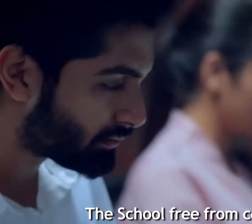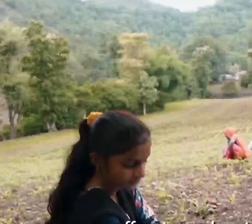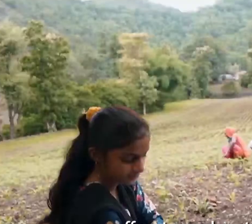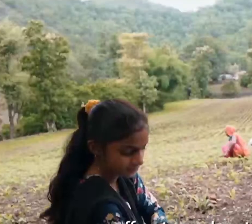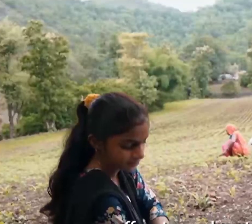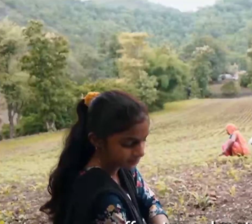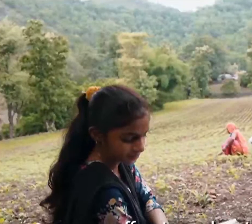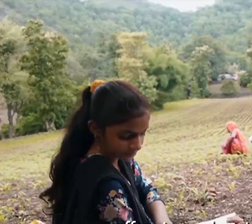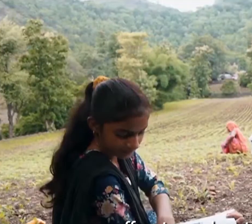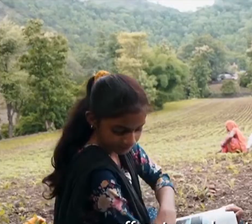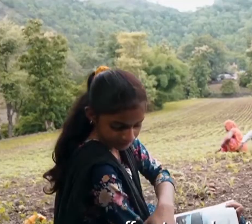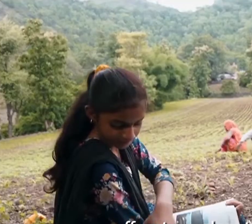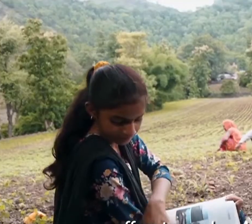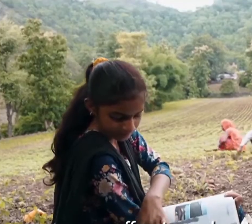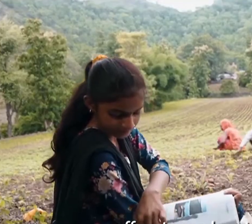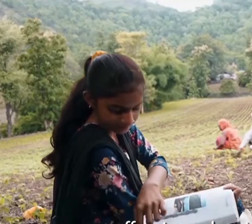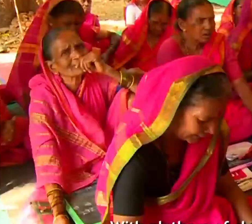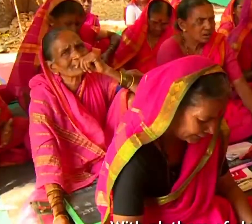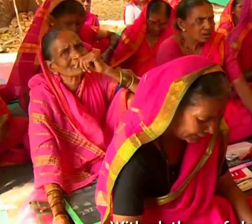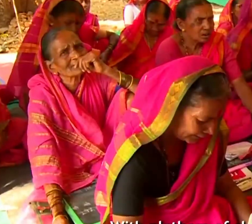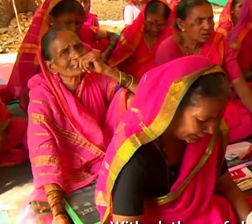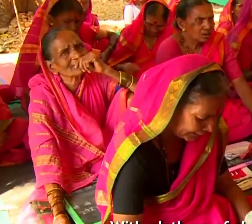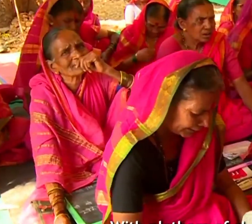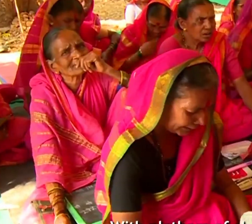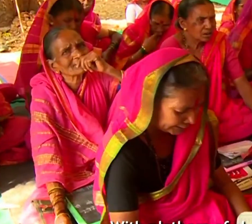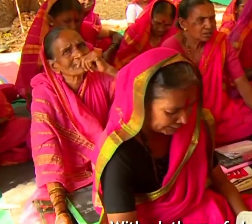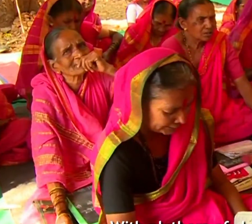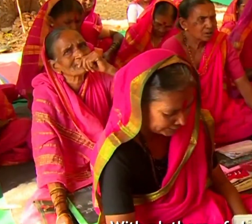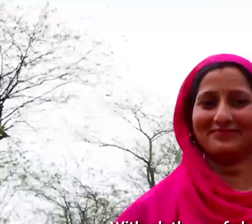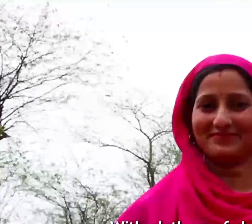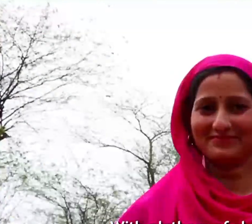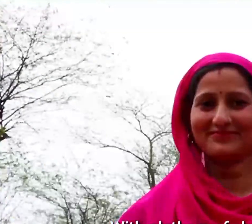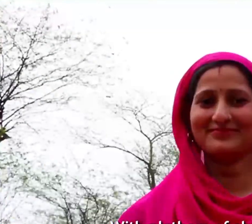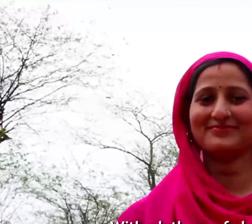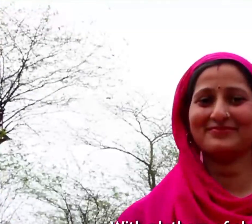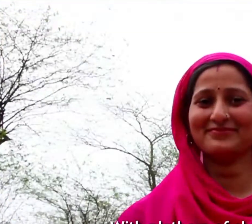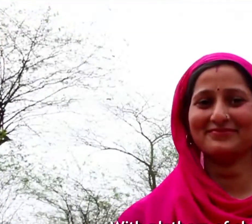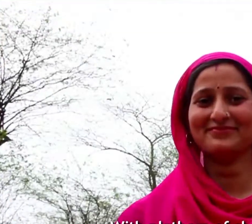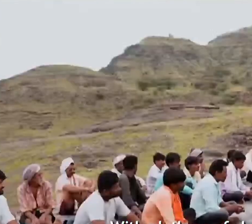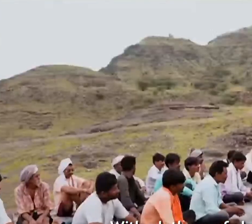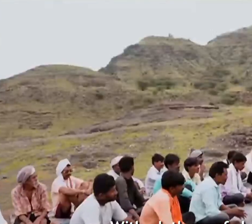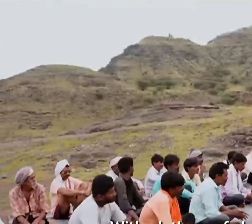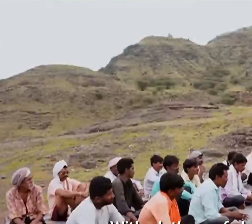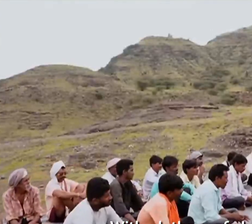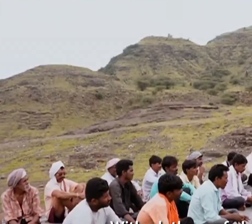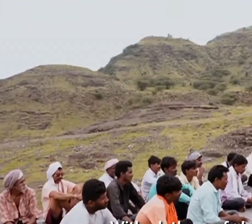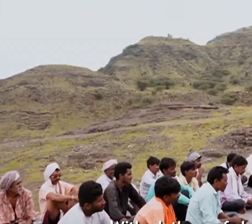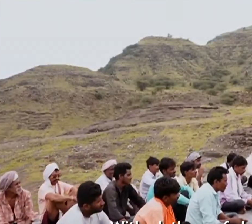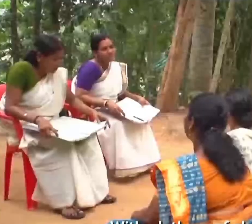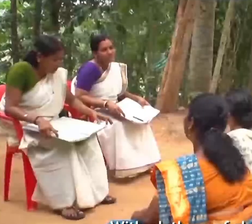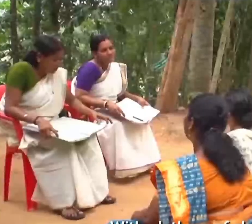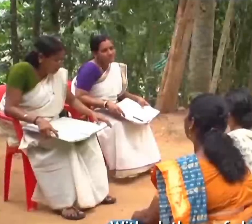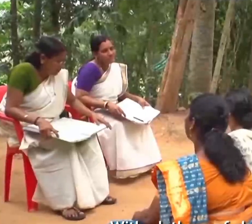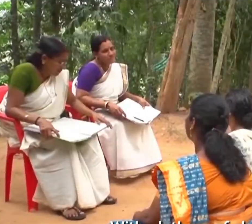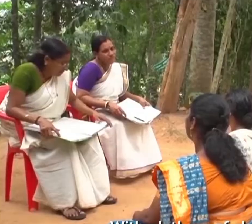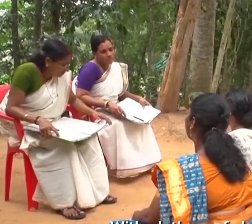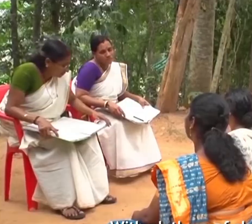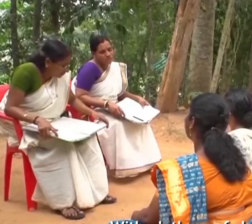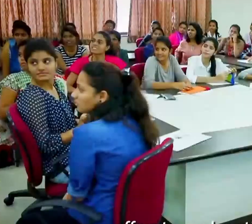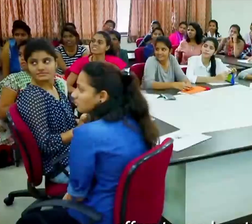कभी पढ़े हम कहीं पढ़े, वे विषय की लोच से युक्त हो। कभी पढ़े